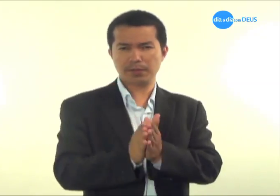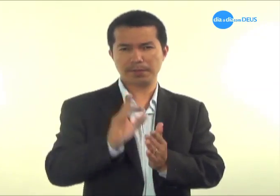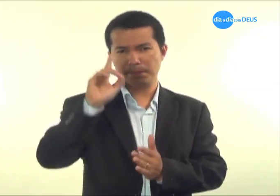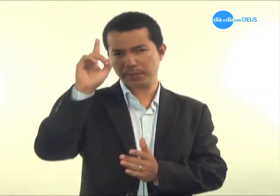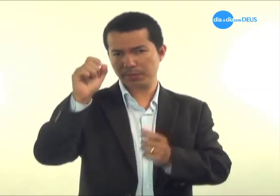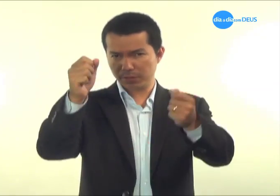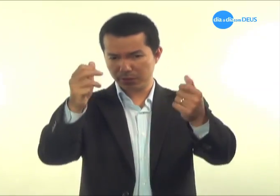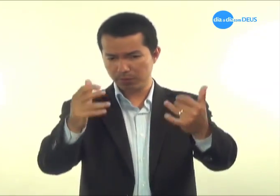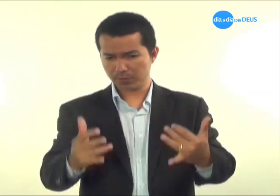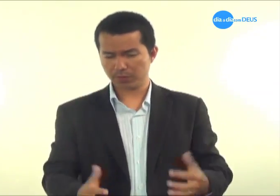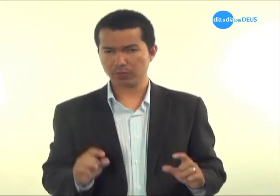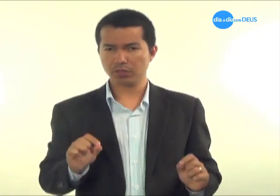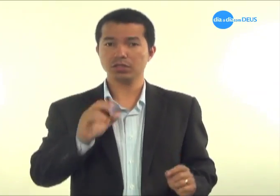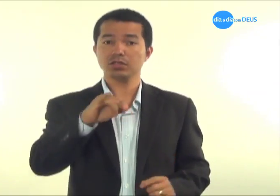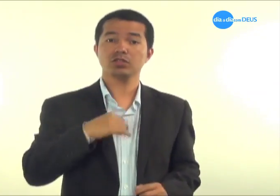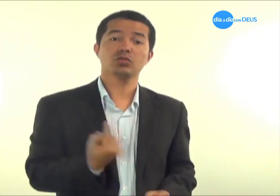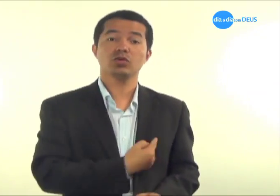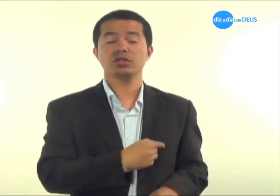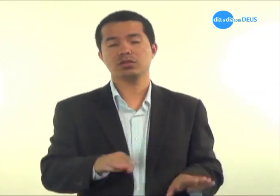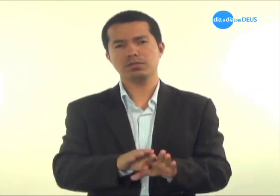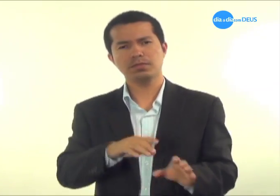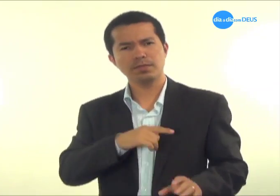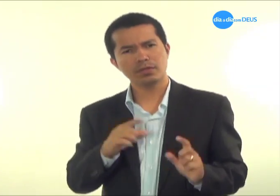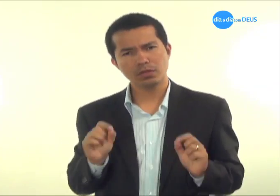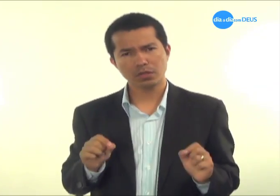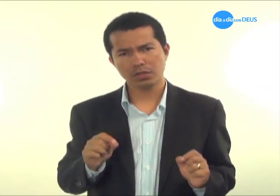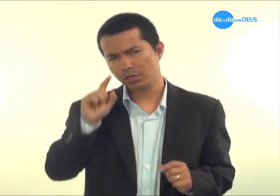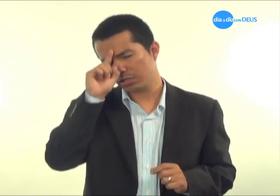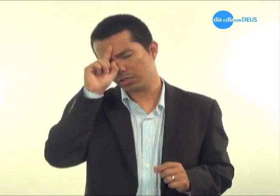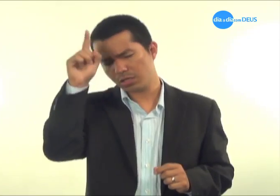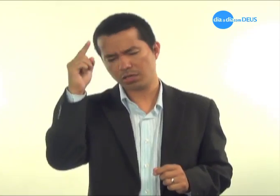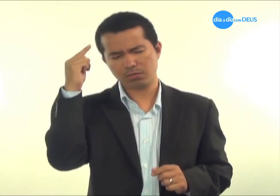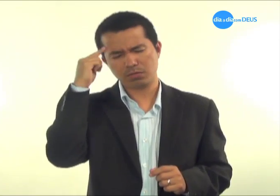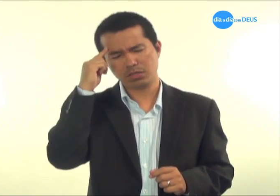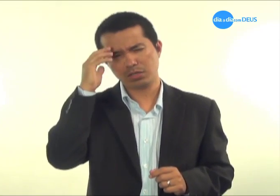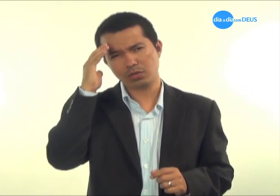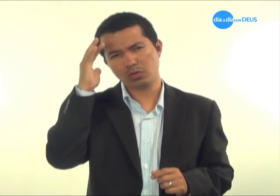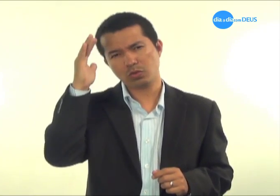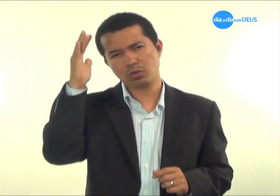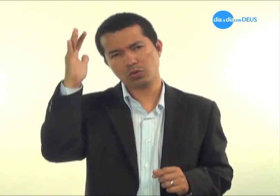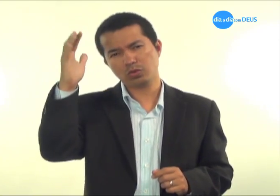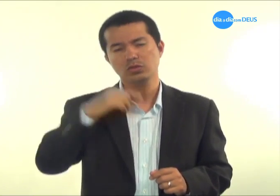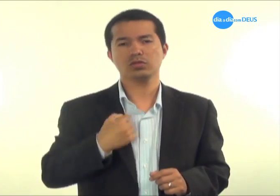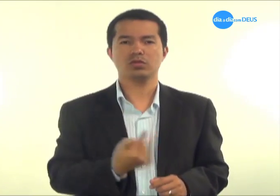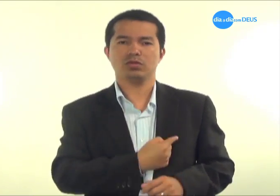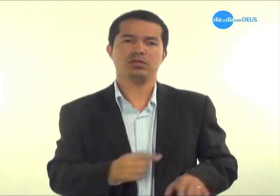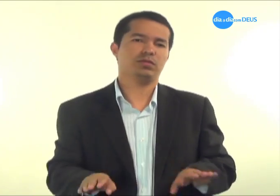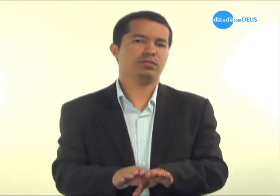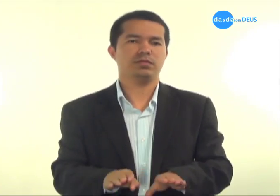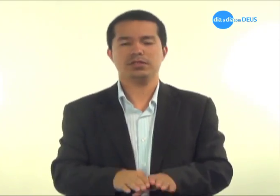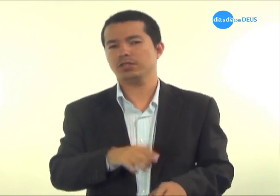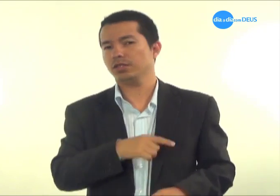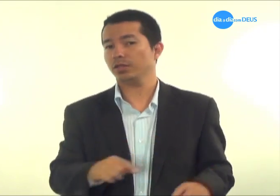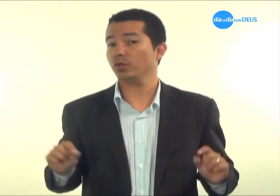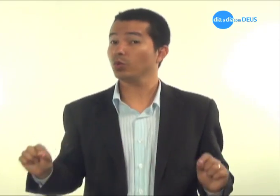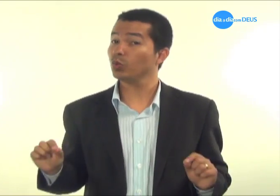que, à medida em que nós abrigamos essas ideias, esses pensamentos e sonhos, nós vamos permitindo